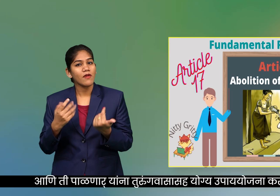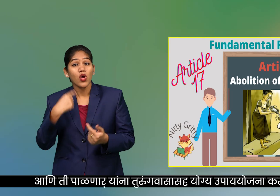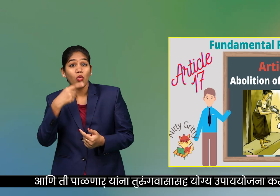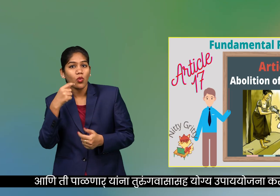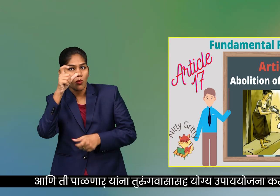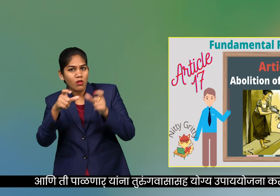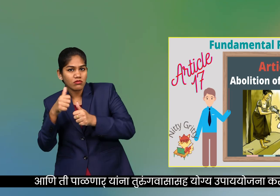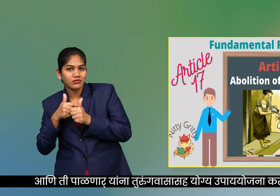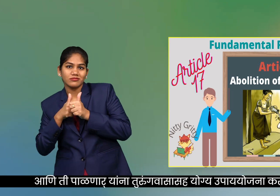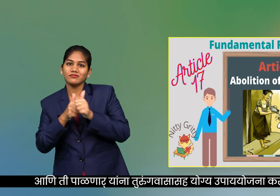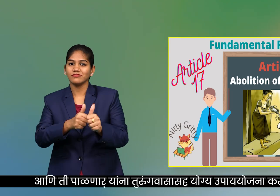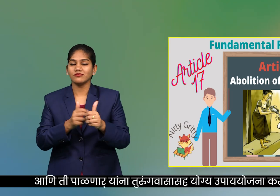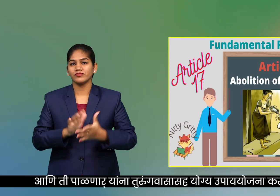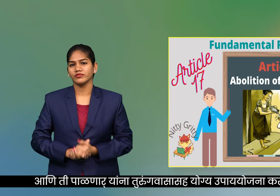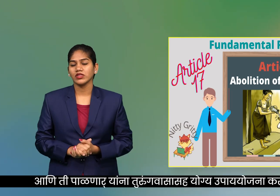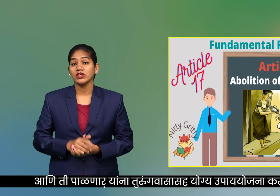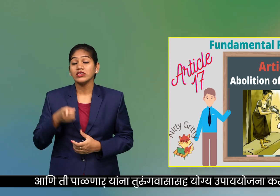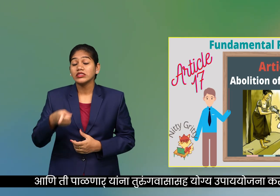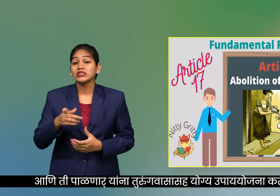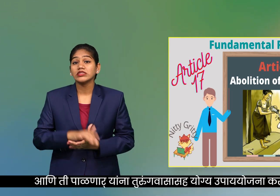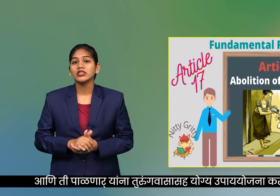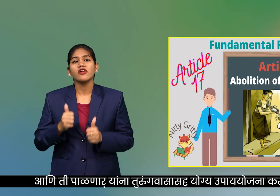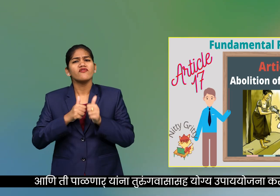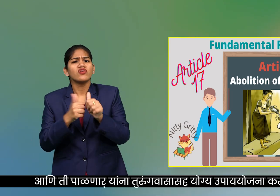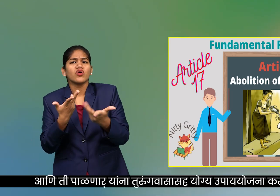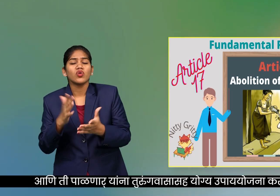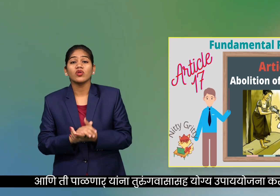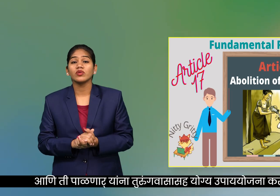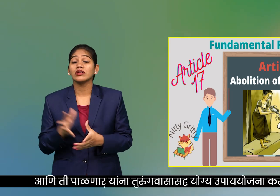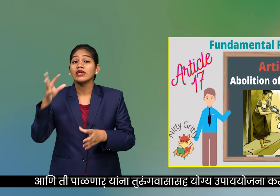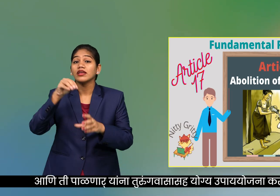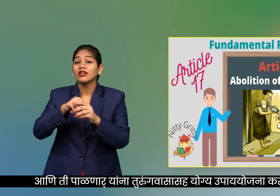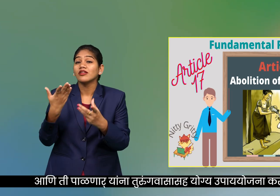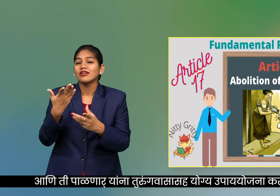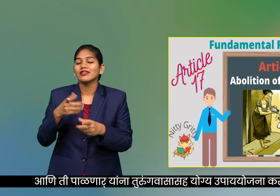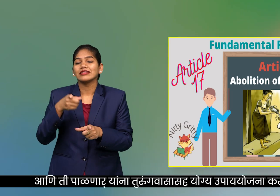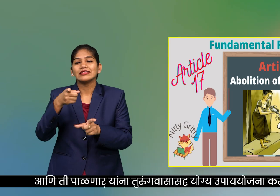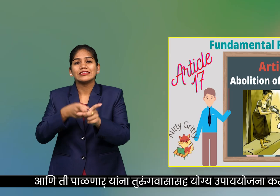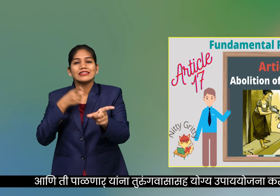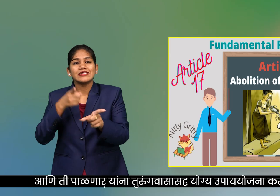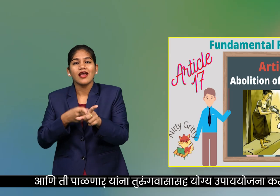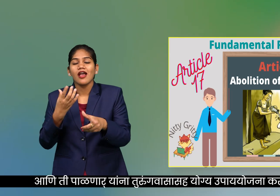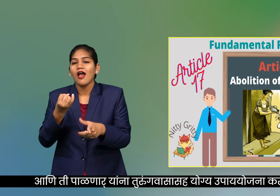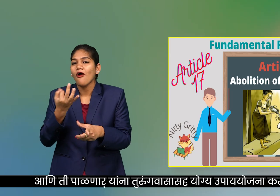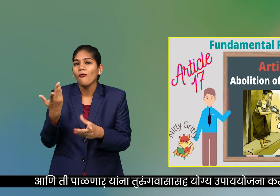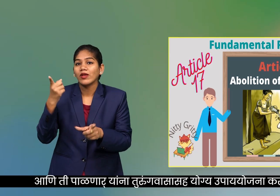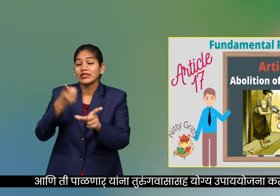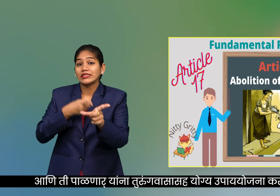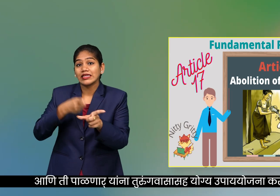आणि ती पाळणार यांना तुरुंगवासही योग्य उपयोजनांना करू शिक्षा होऊ शकते.